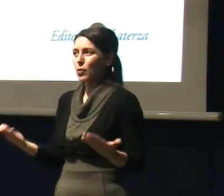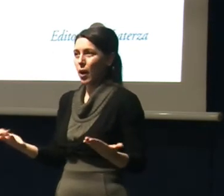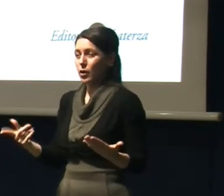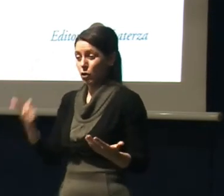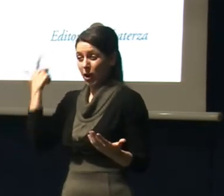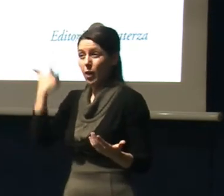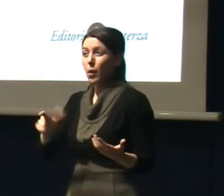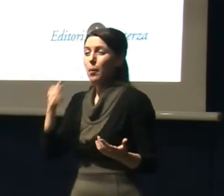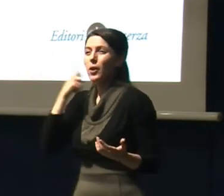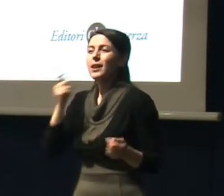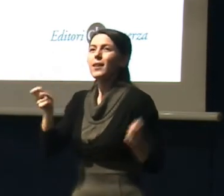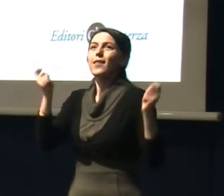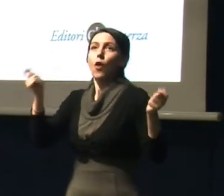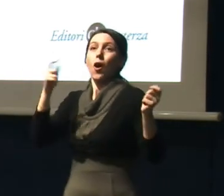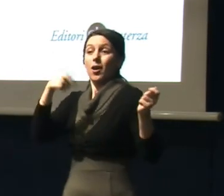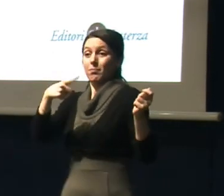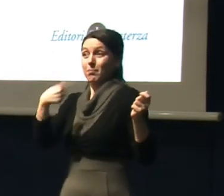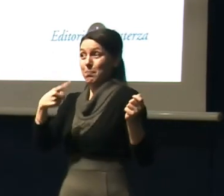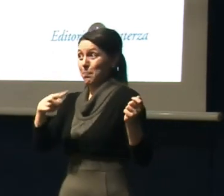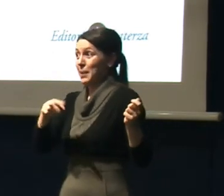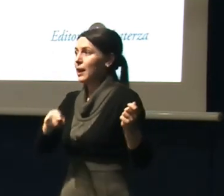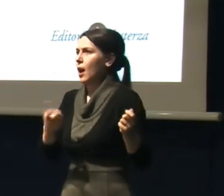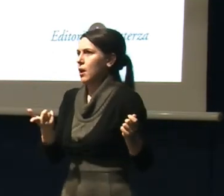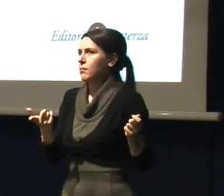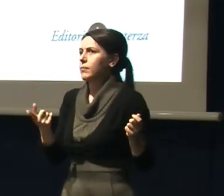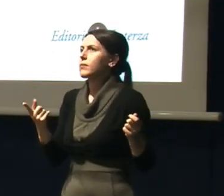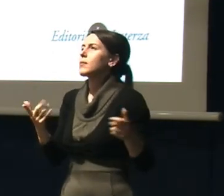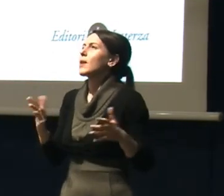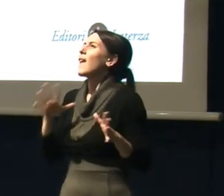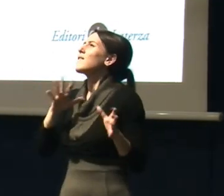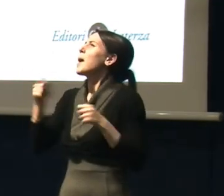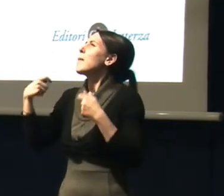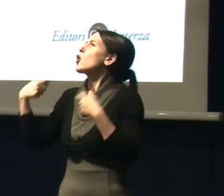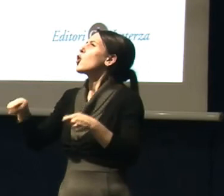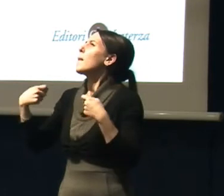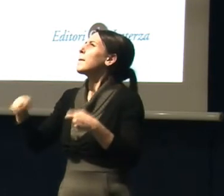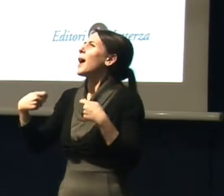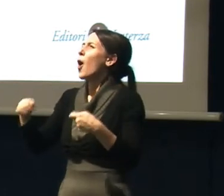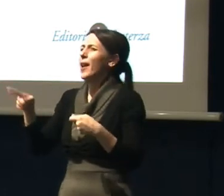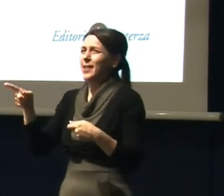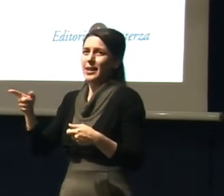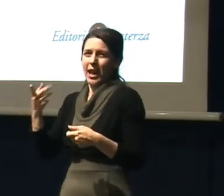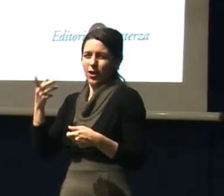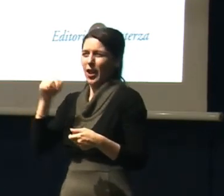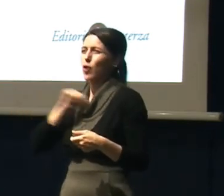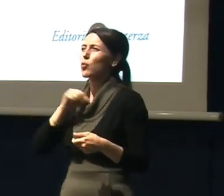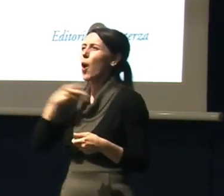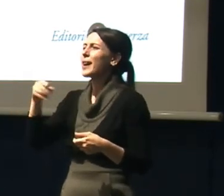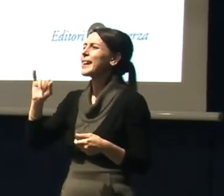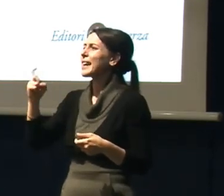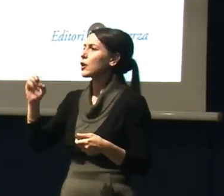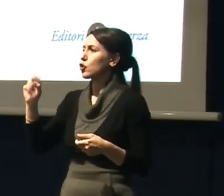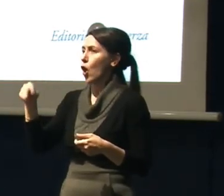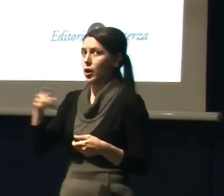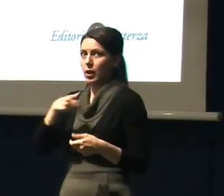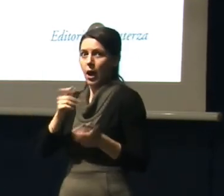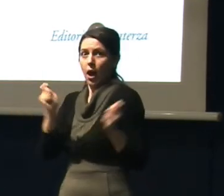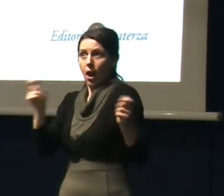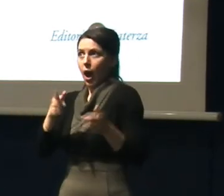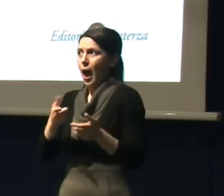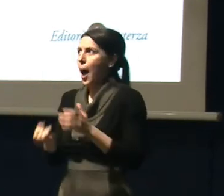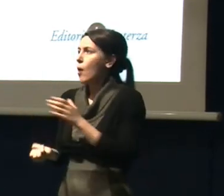uno dei famosi nei più famosi presidenti della storia degli stati uniti d'america con il water richard nixon è consapevole